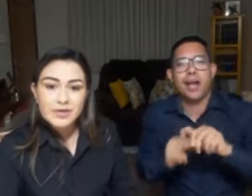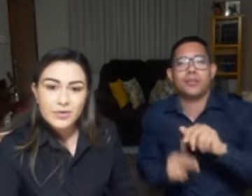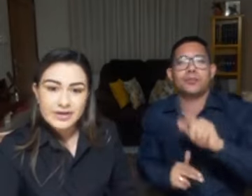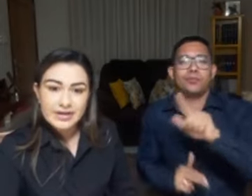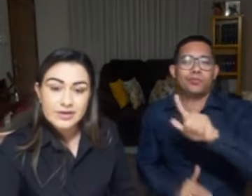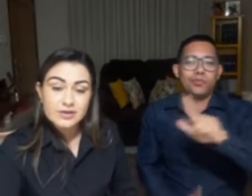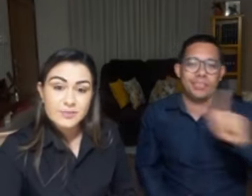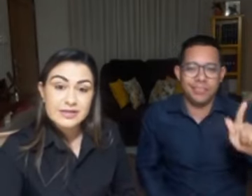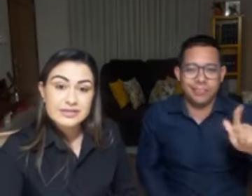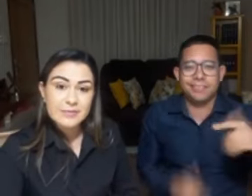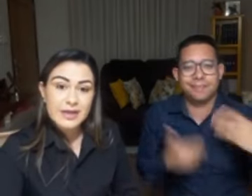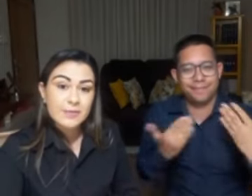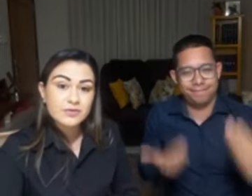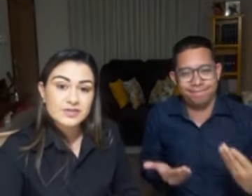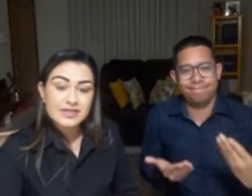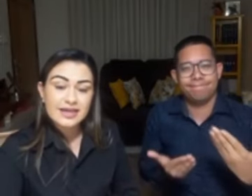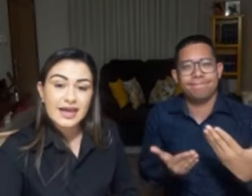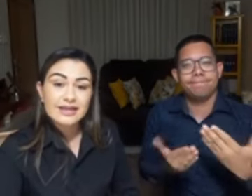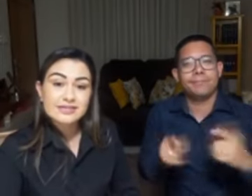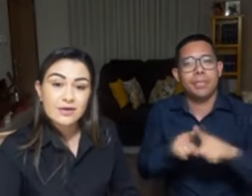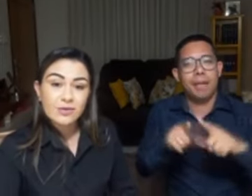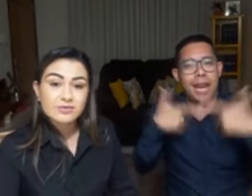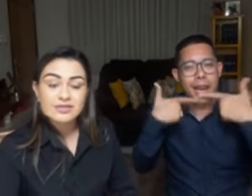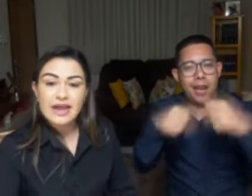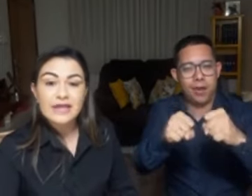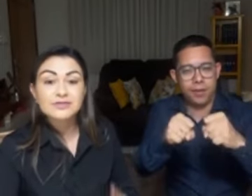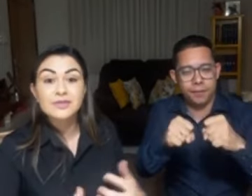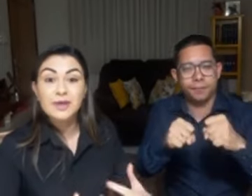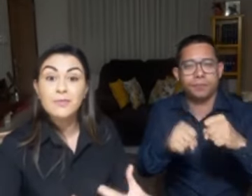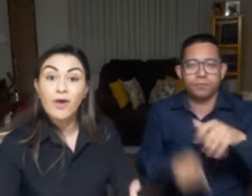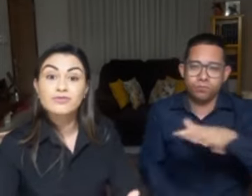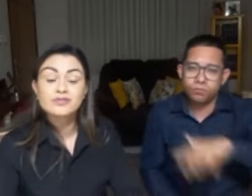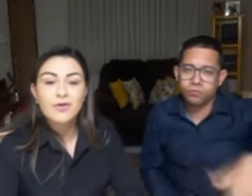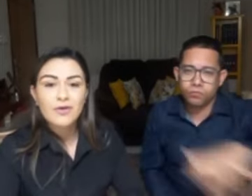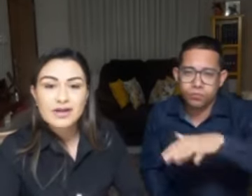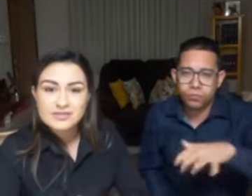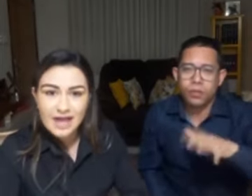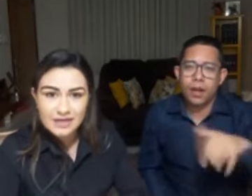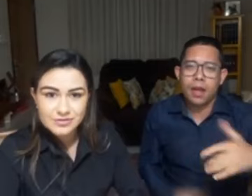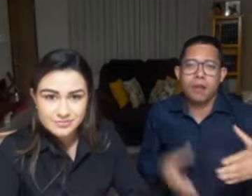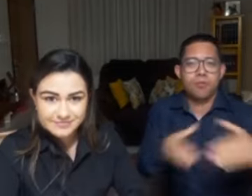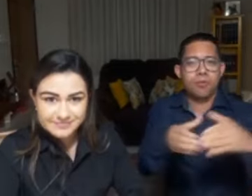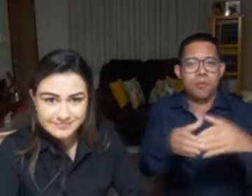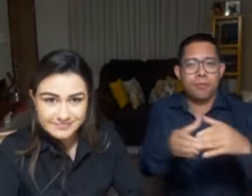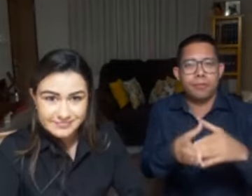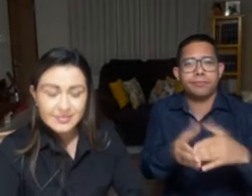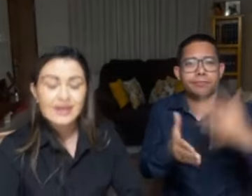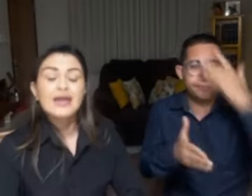como minoria, nós percebemos que eles são considerados também povos não alcançados.